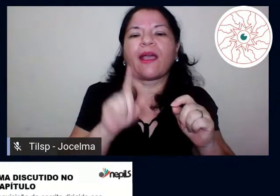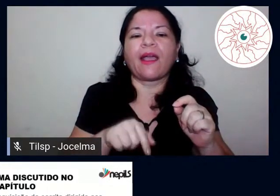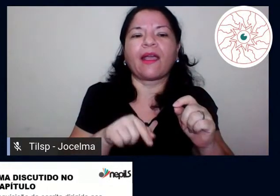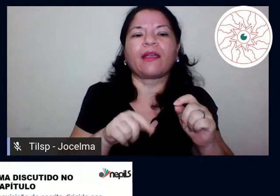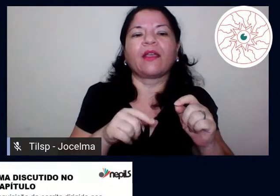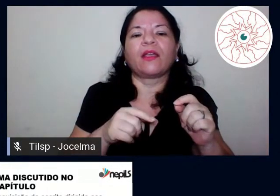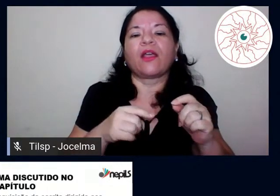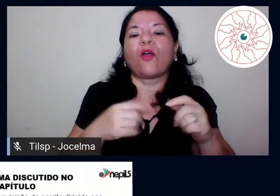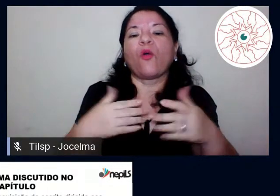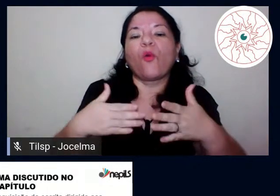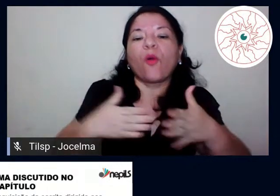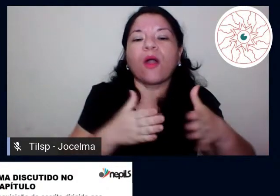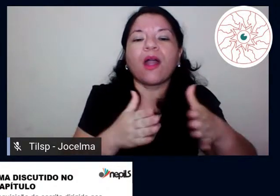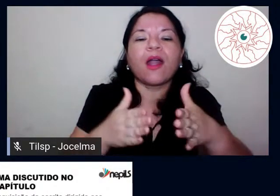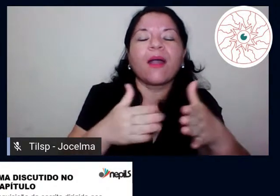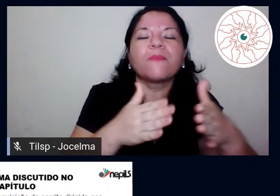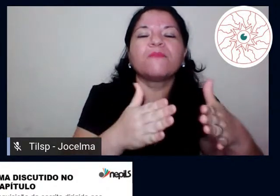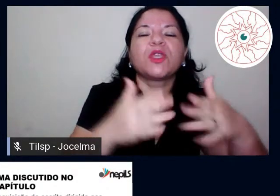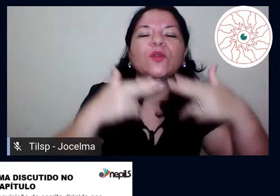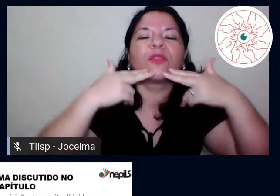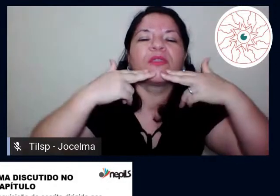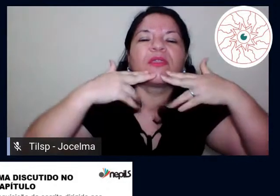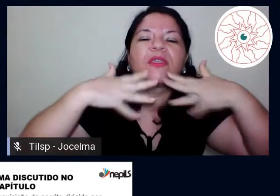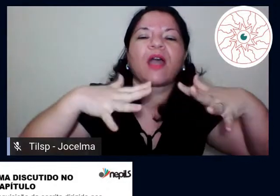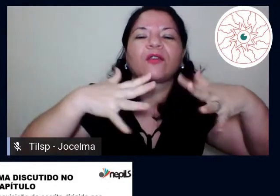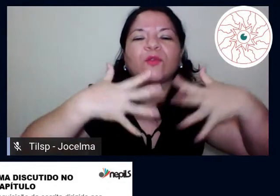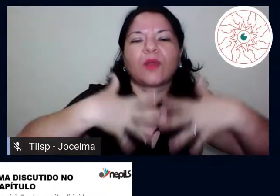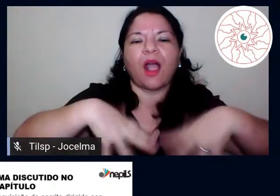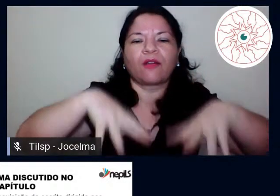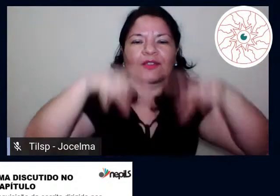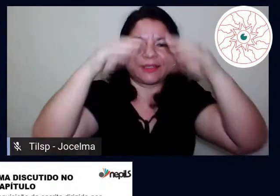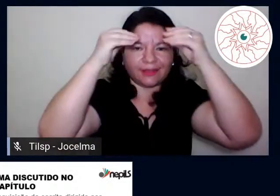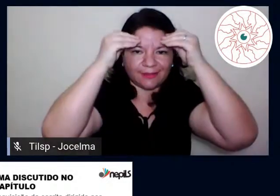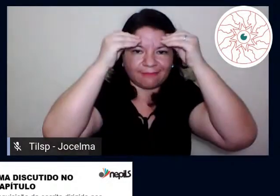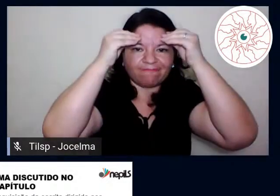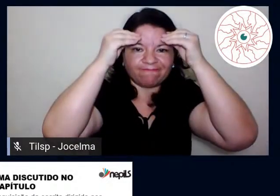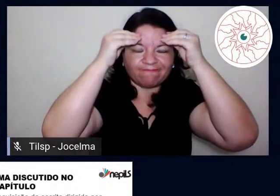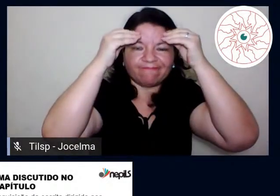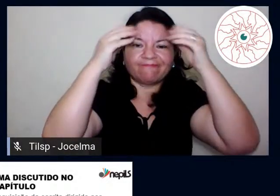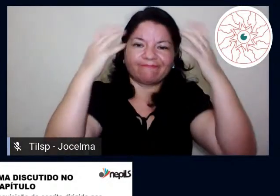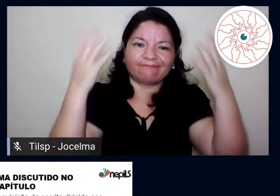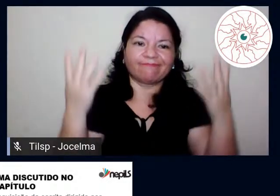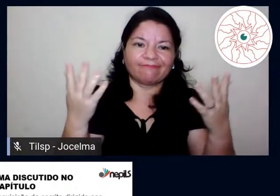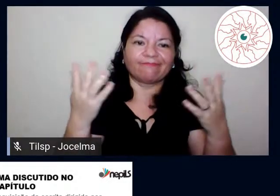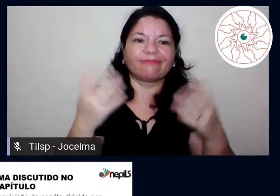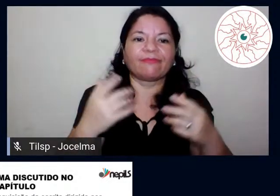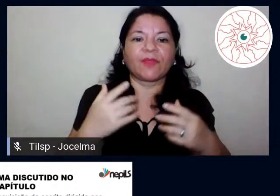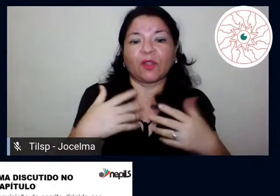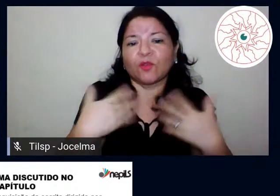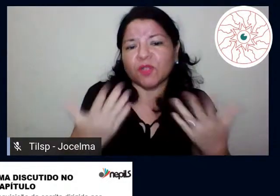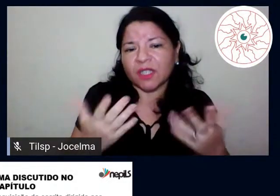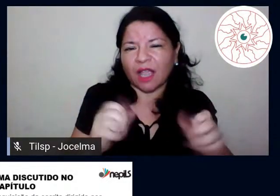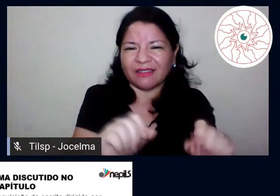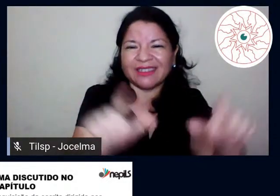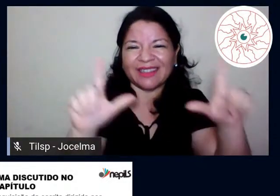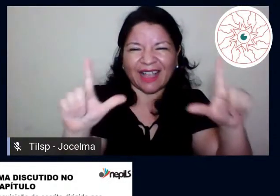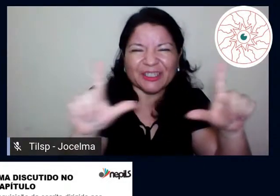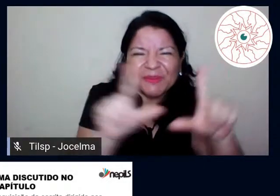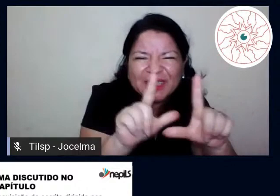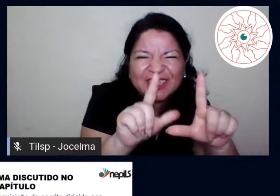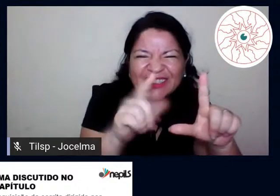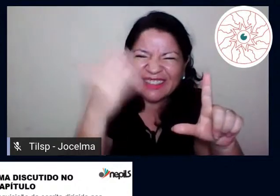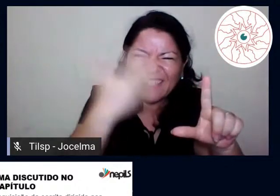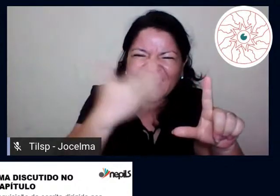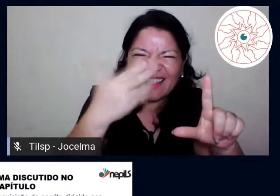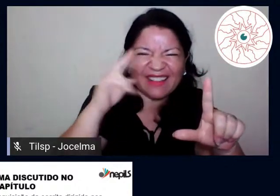natural de aquisição da escrita, né? E aí, não sei se se o tamanho tá bom, tá dando para vocês verem, mas nesse gráficozinho que